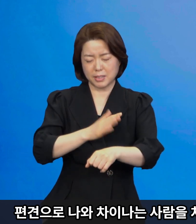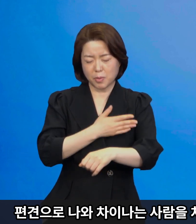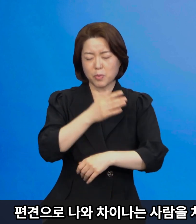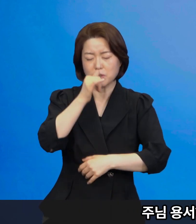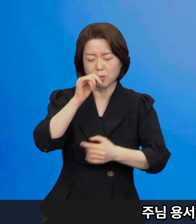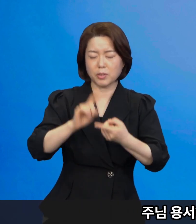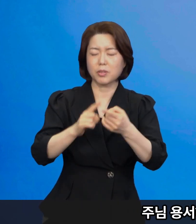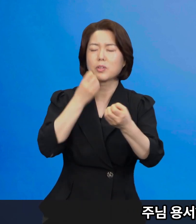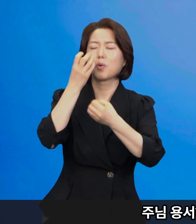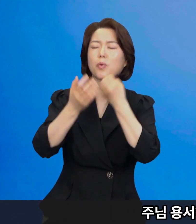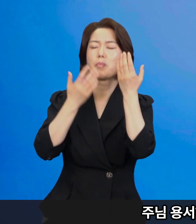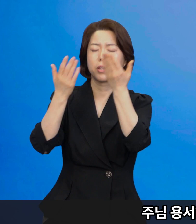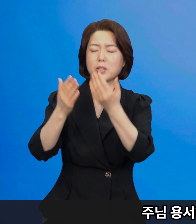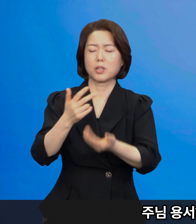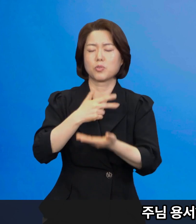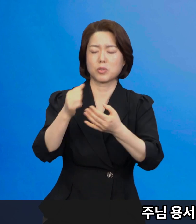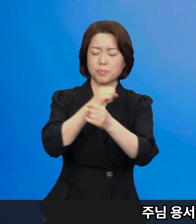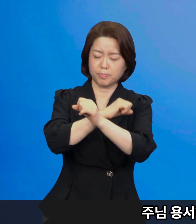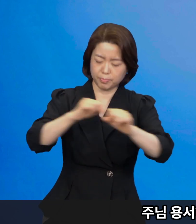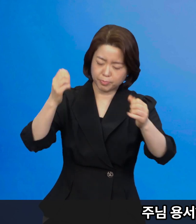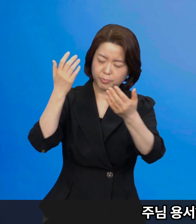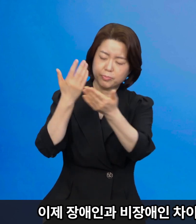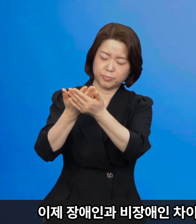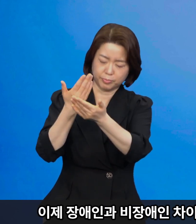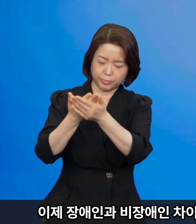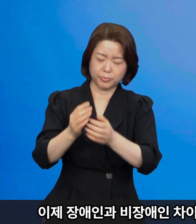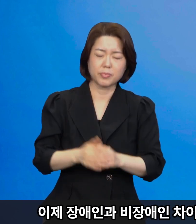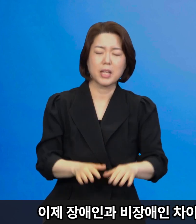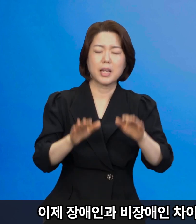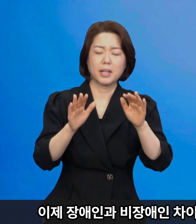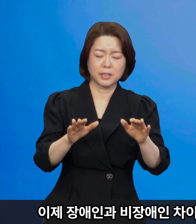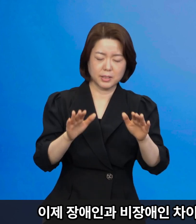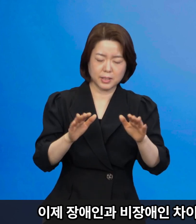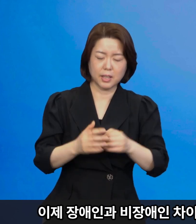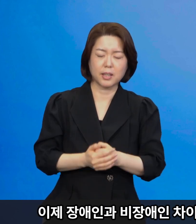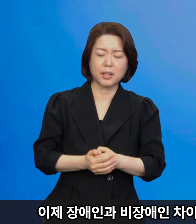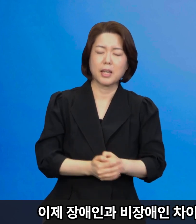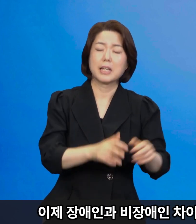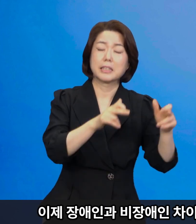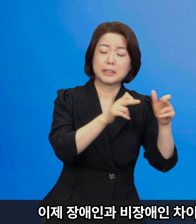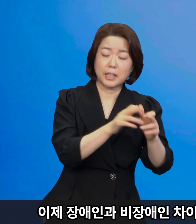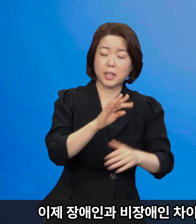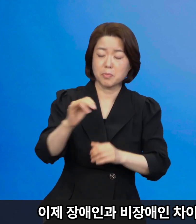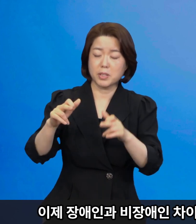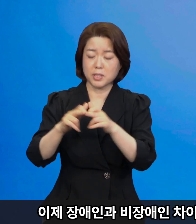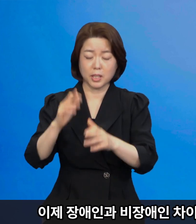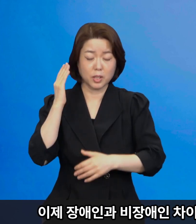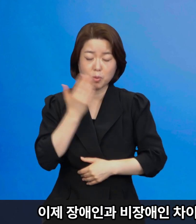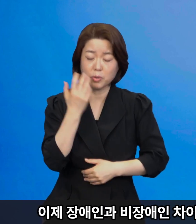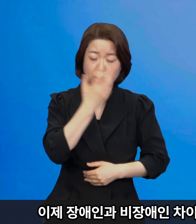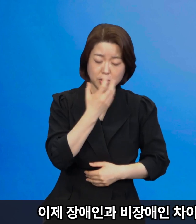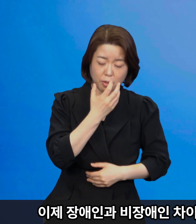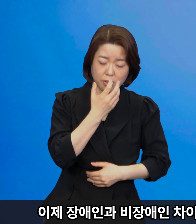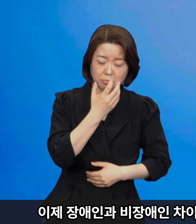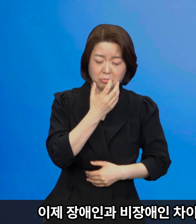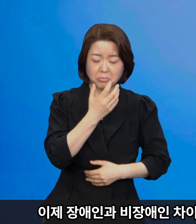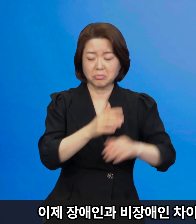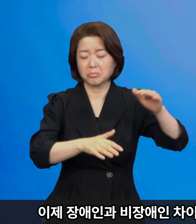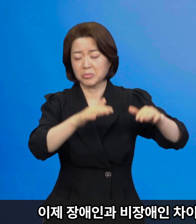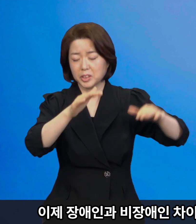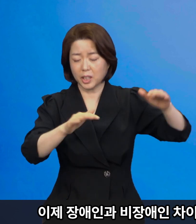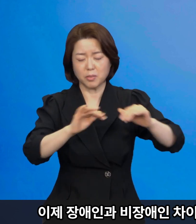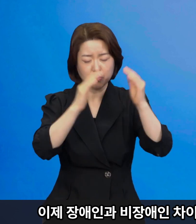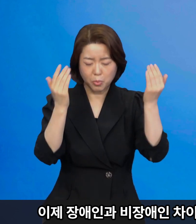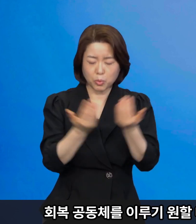고백합니다. 주님, 용서하여 주시옵소서. 이제 장애인과 비장애인, 차이나는 모든